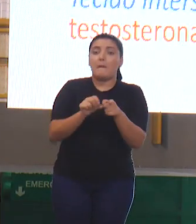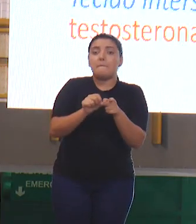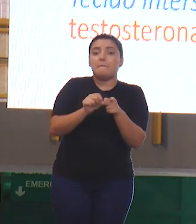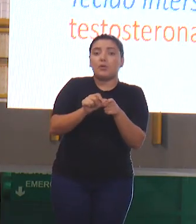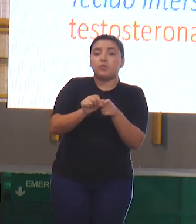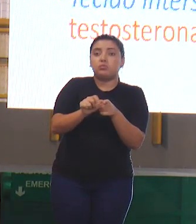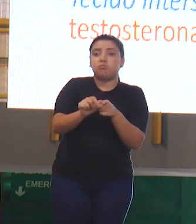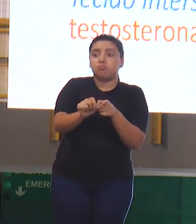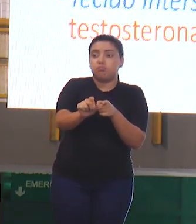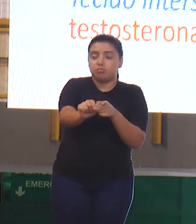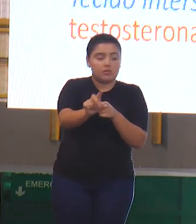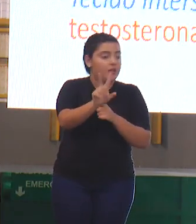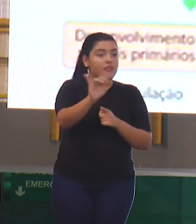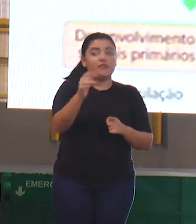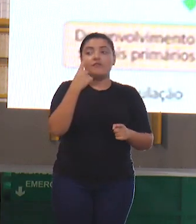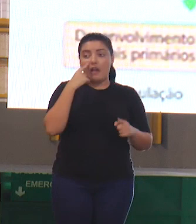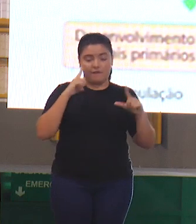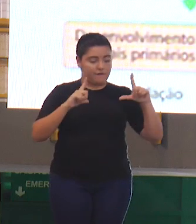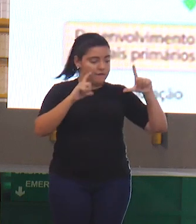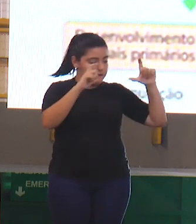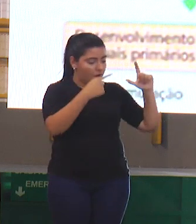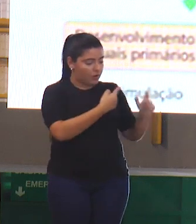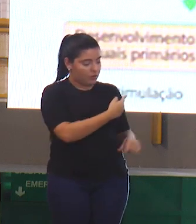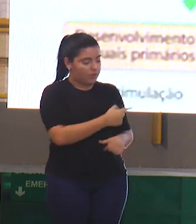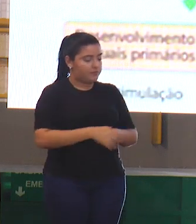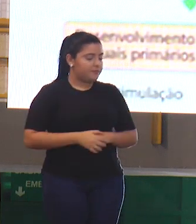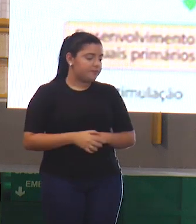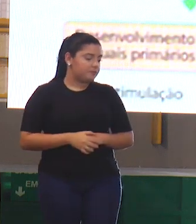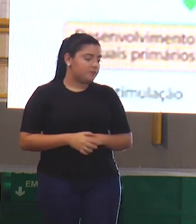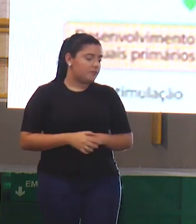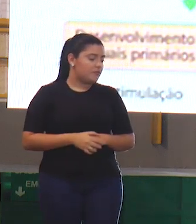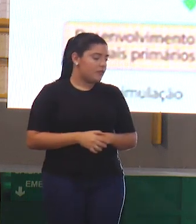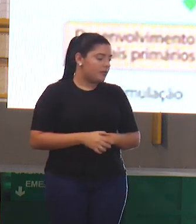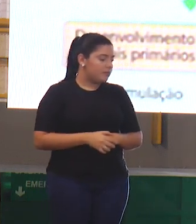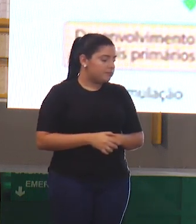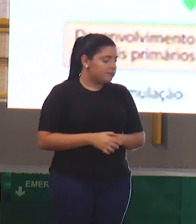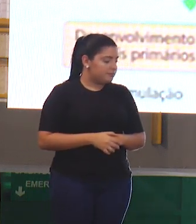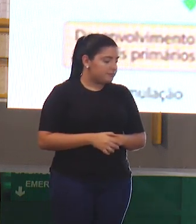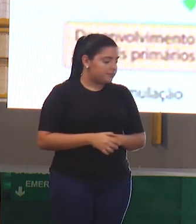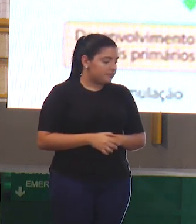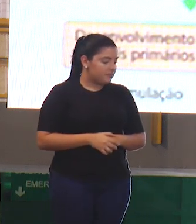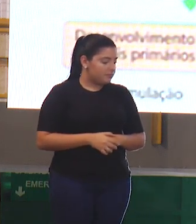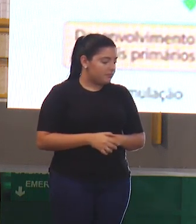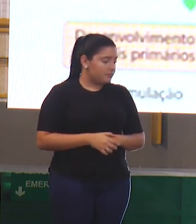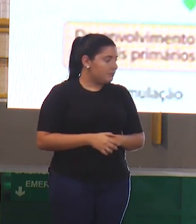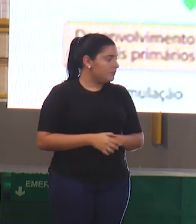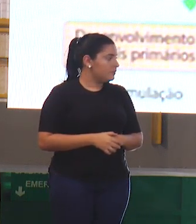espermatogênese. Vou mostrar a imagem daqui a pouquinho para vocês, tá certo? Só voltar aqui.